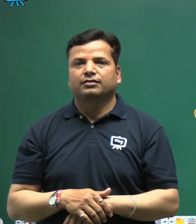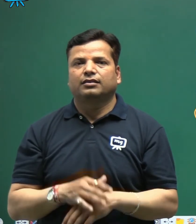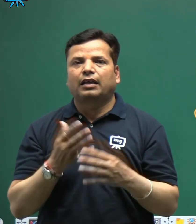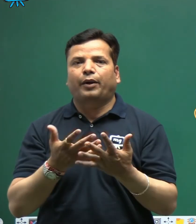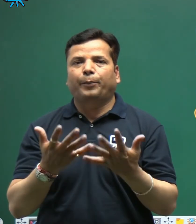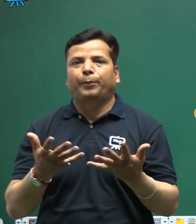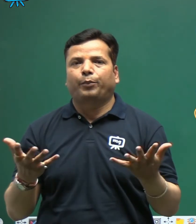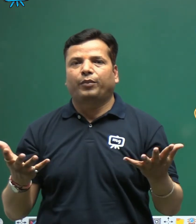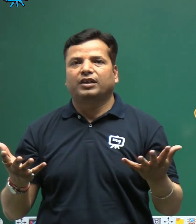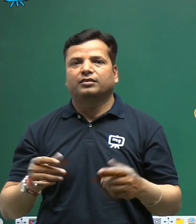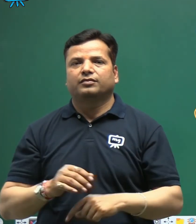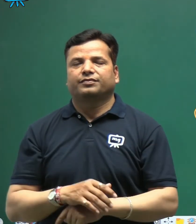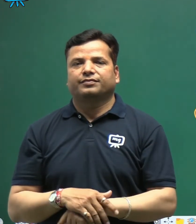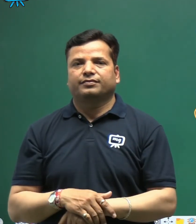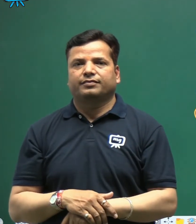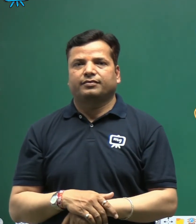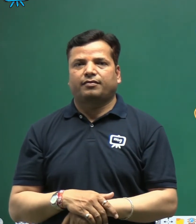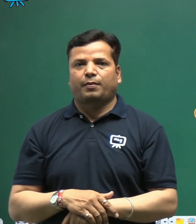वस्तुएं,